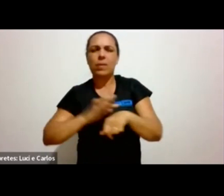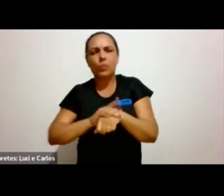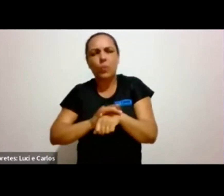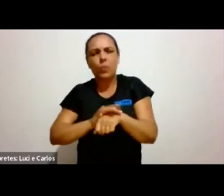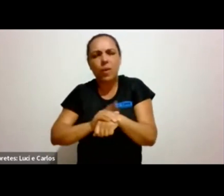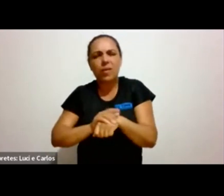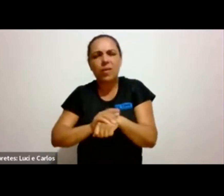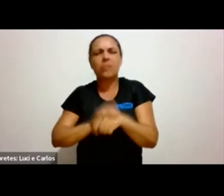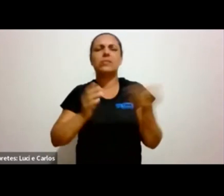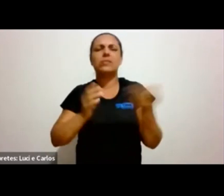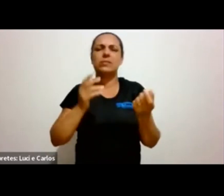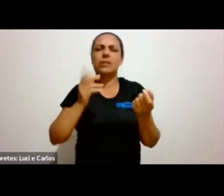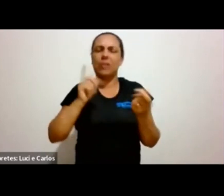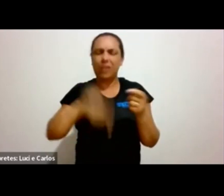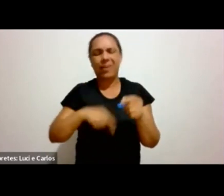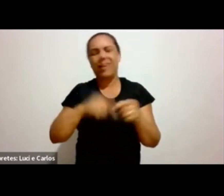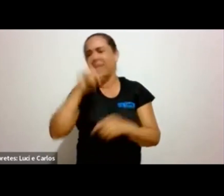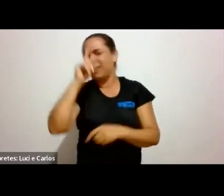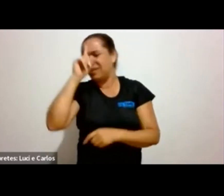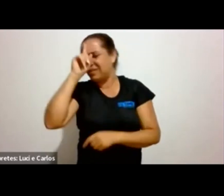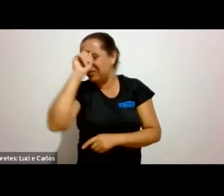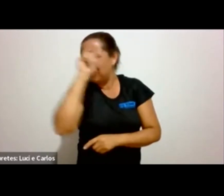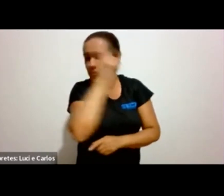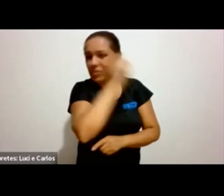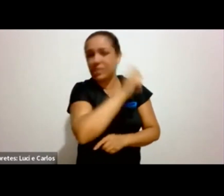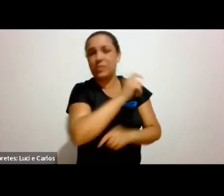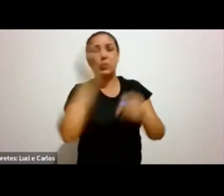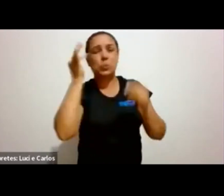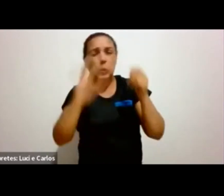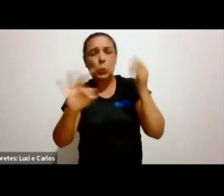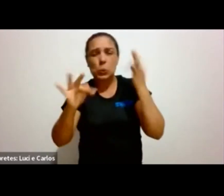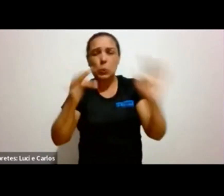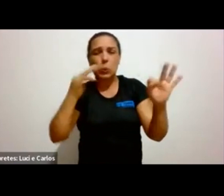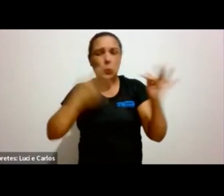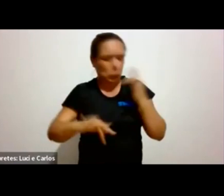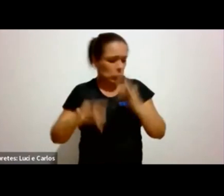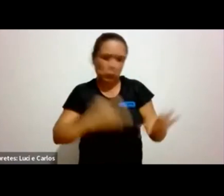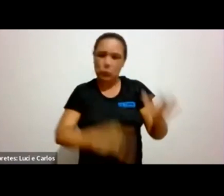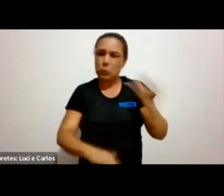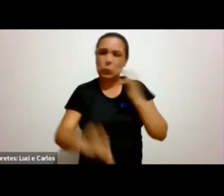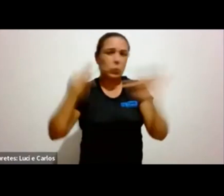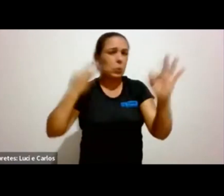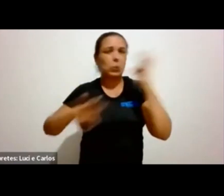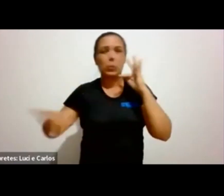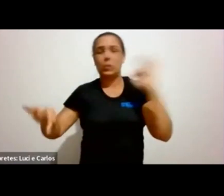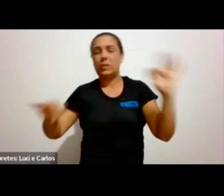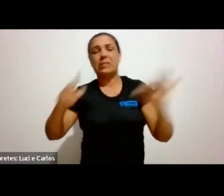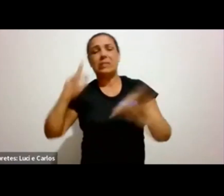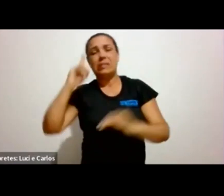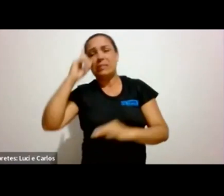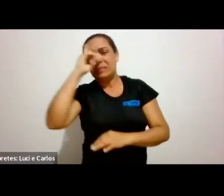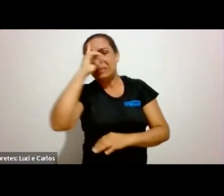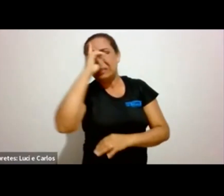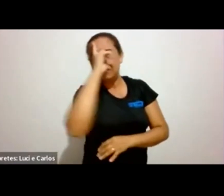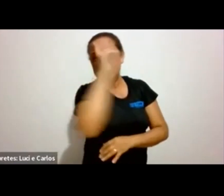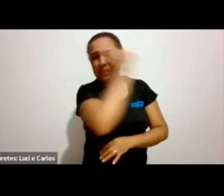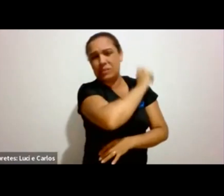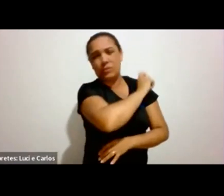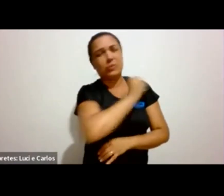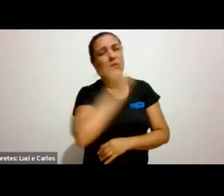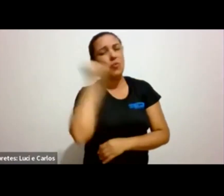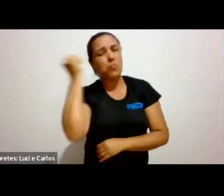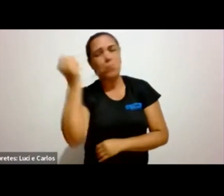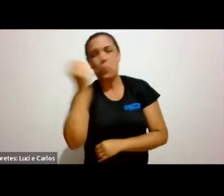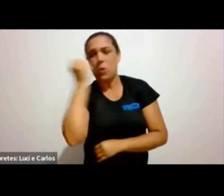para que você possa ter empatia pelas pessoas que têm. É uma dor dilacerante. Ela corre